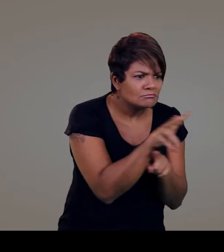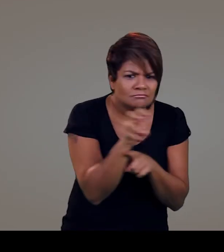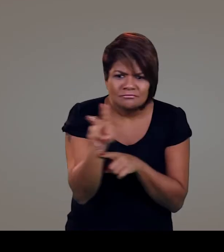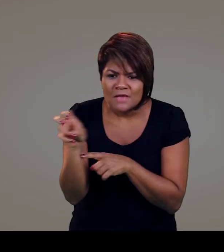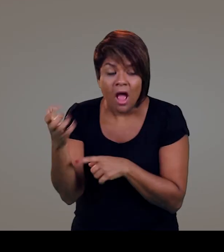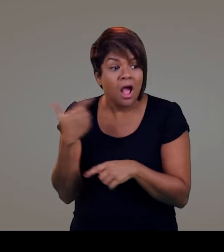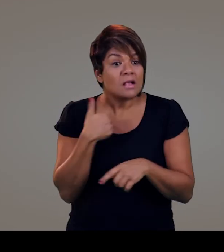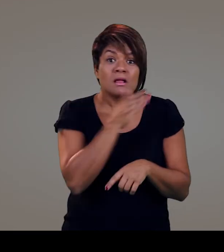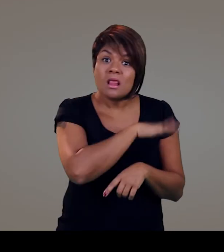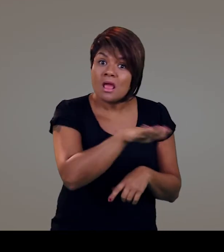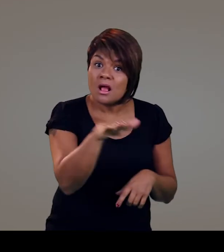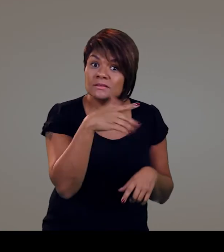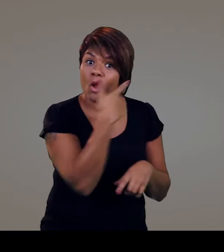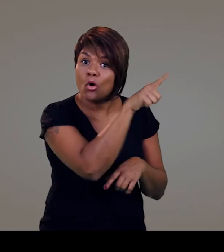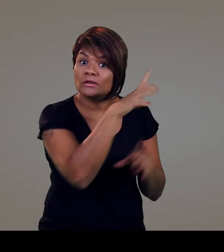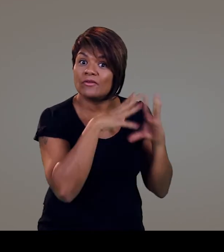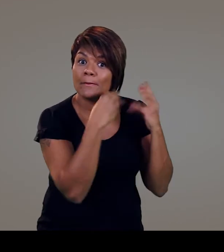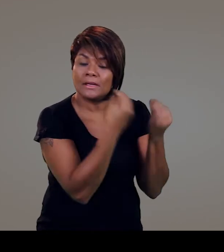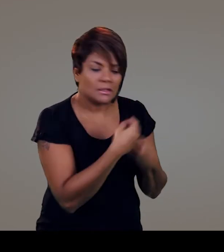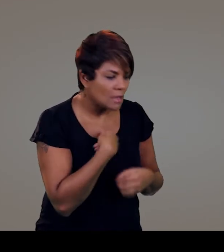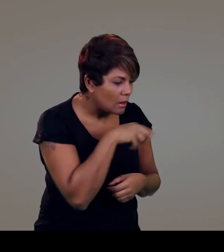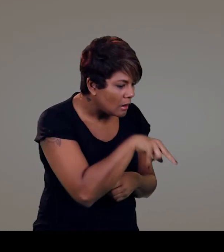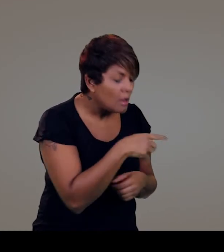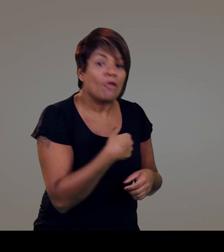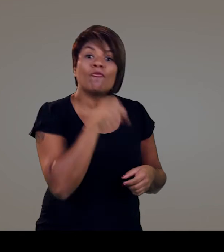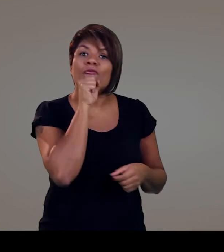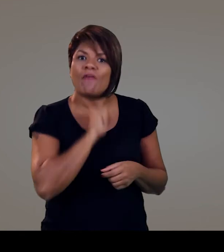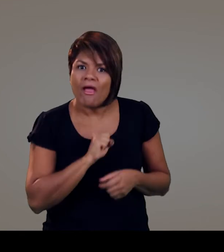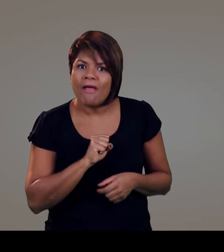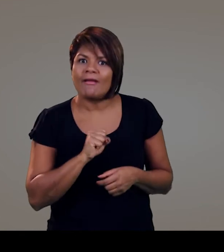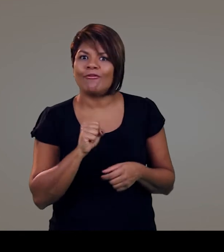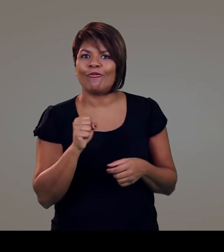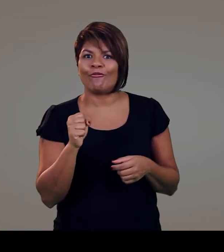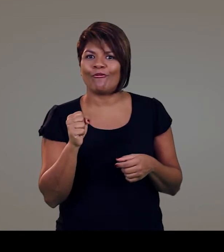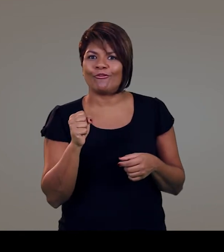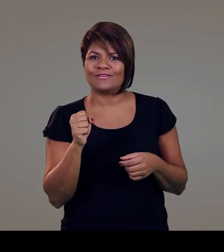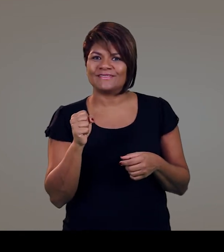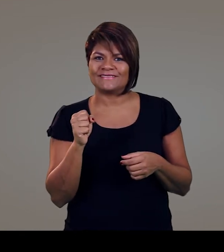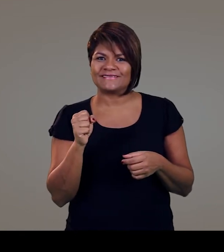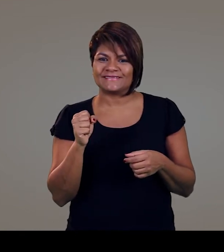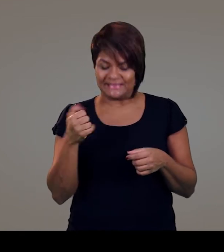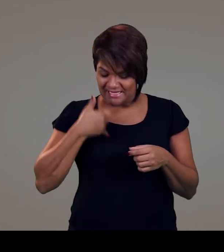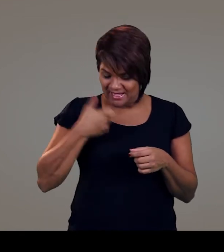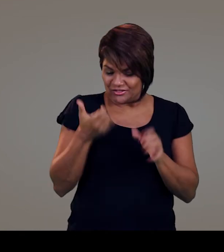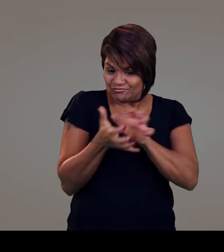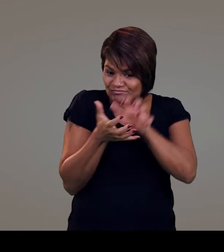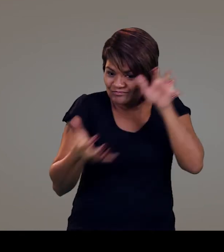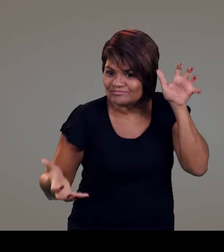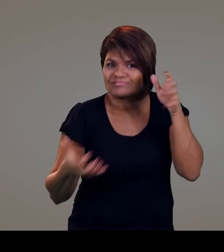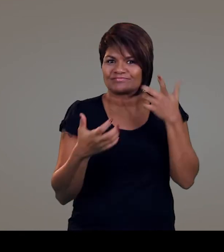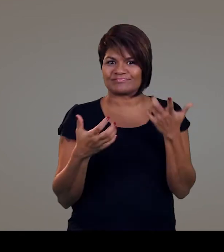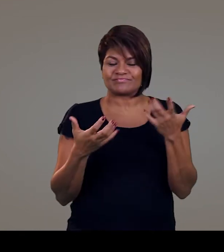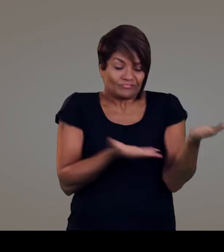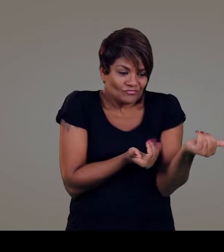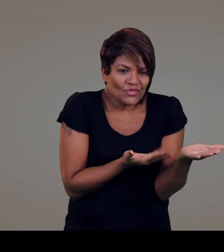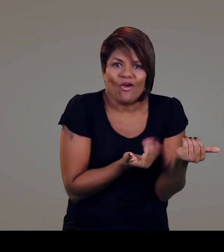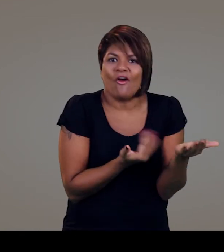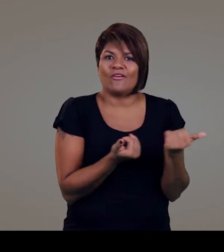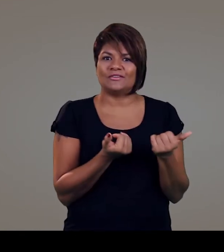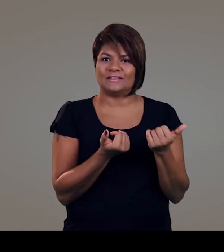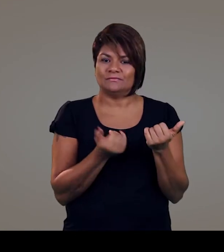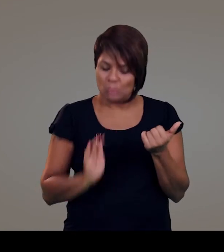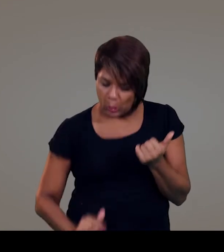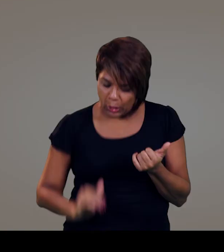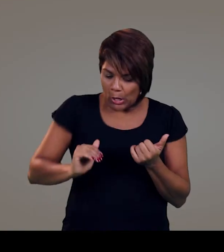daquela idade, de outras idades, conhecer velhos, novos. Daí a gente retoma aquele papo nosso anterior, né? Conhecer a